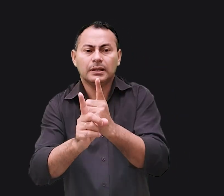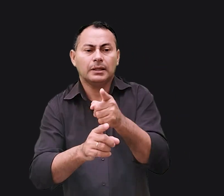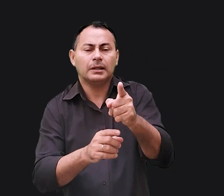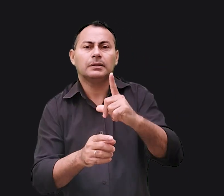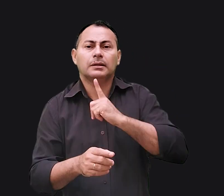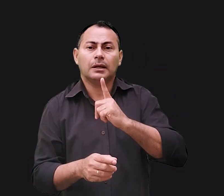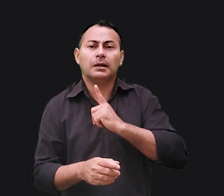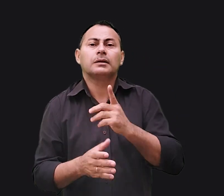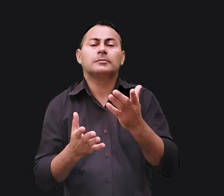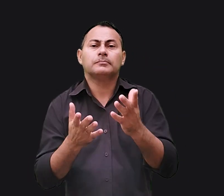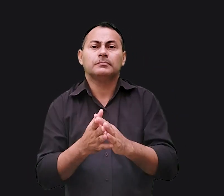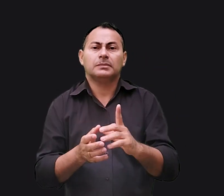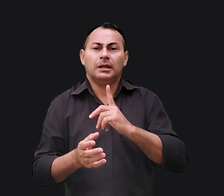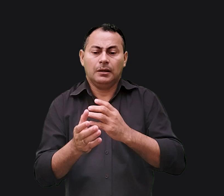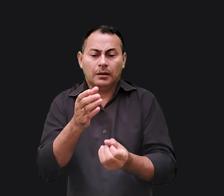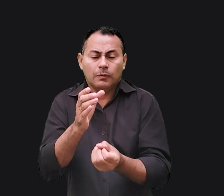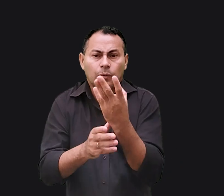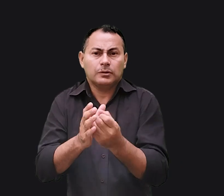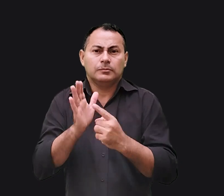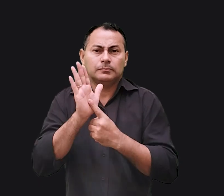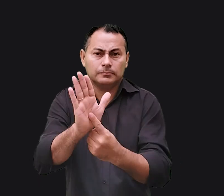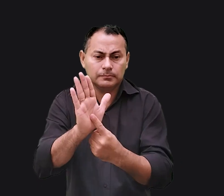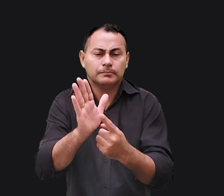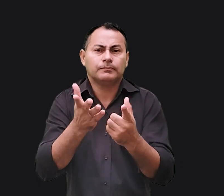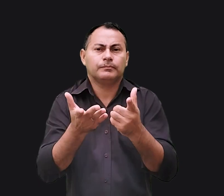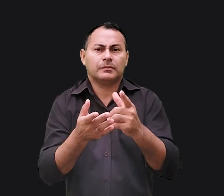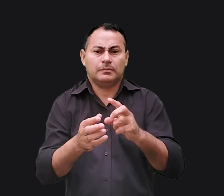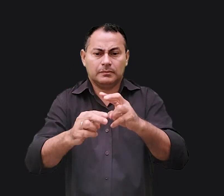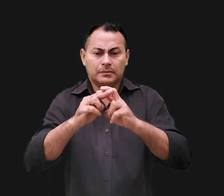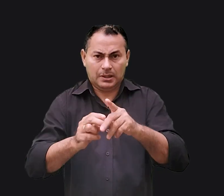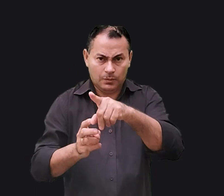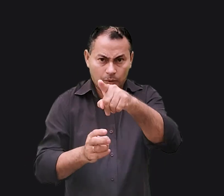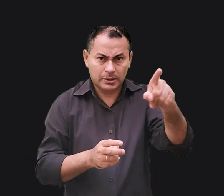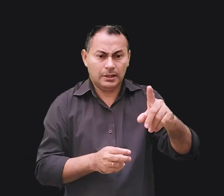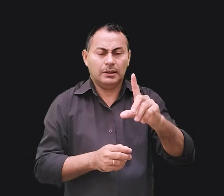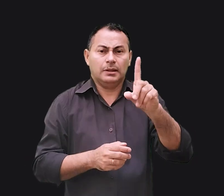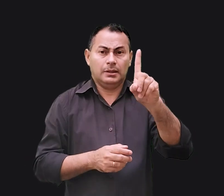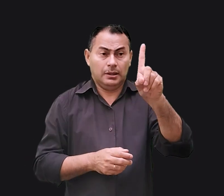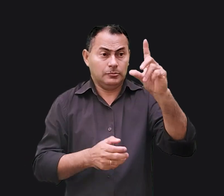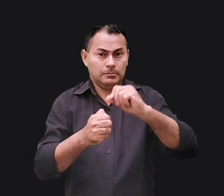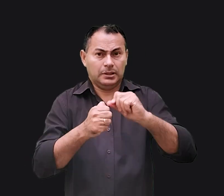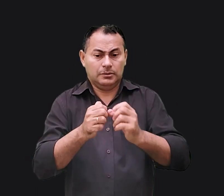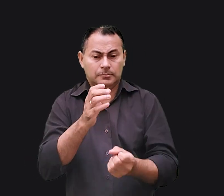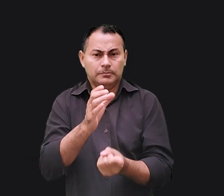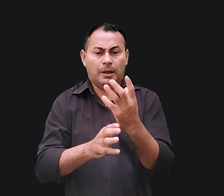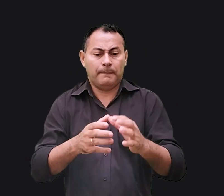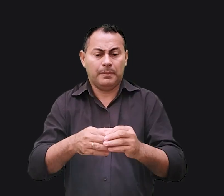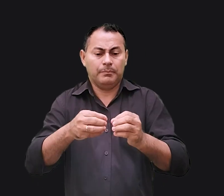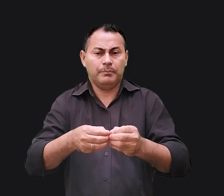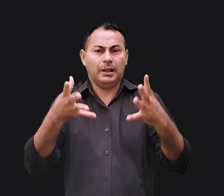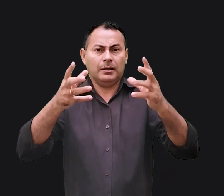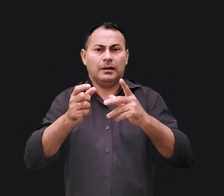dele, terá que ter frutos para mostrar. É através de você que Deus realizará sua obra e anunciará sua